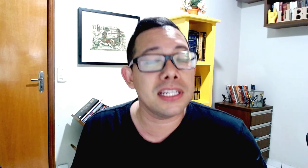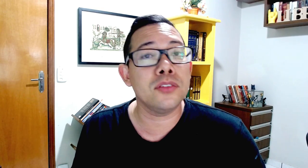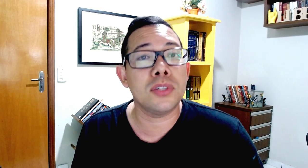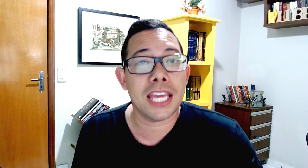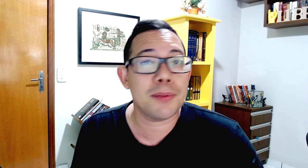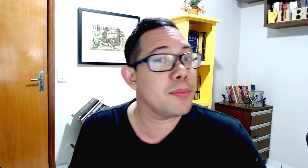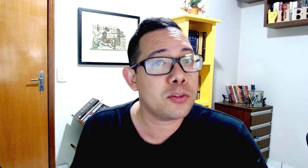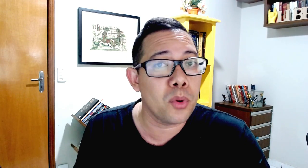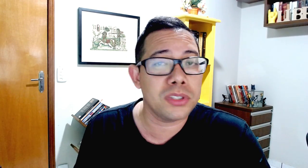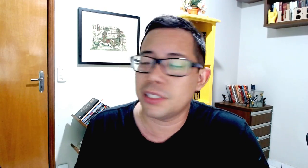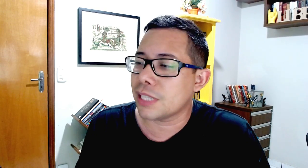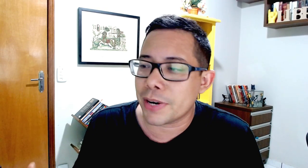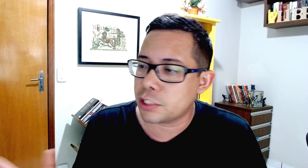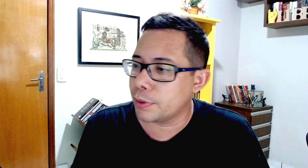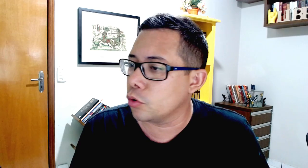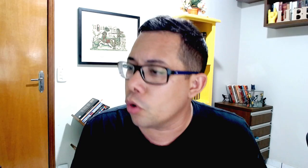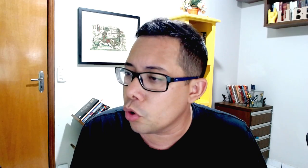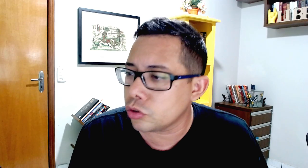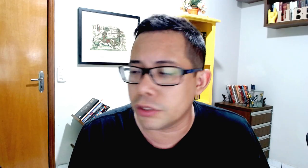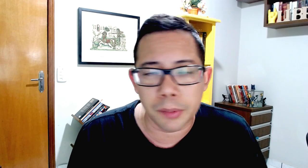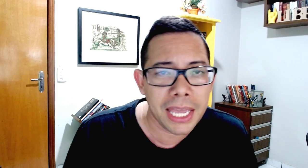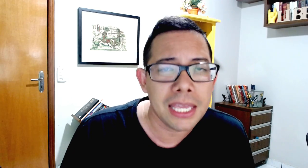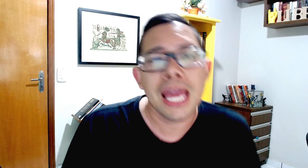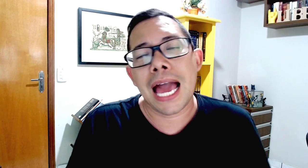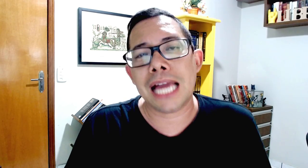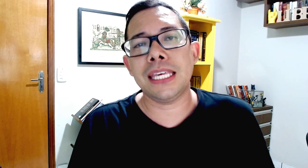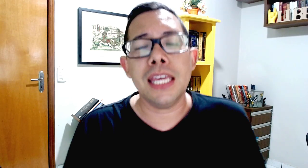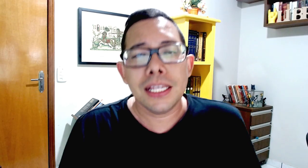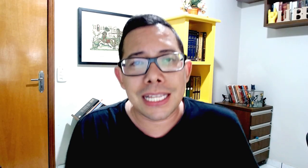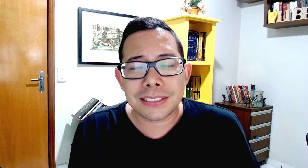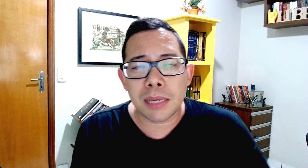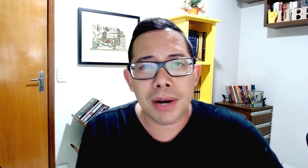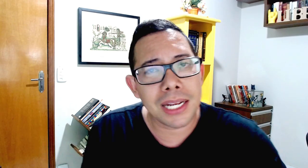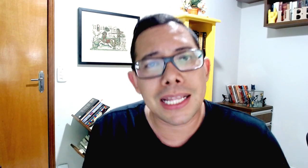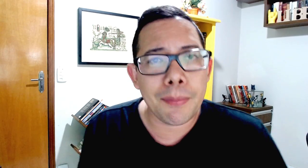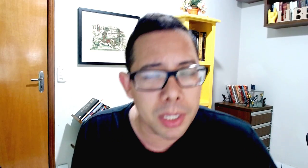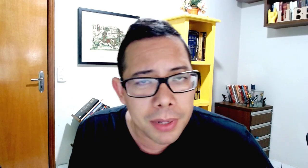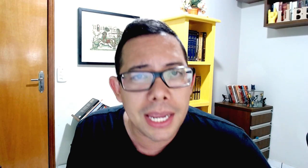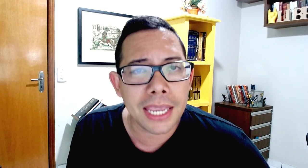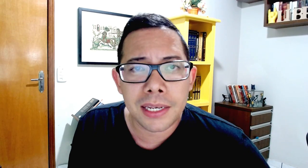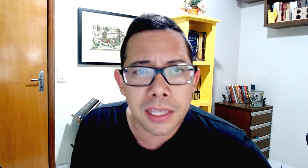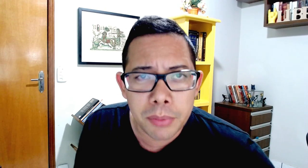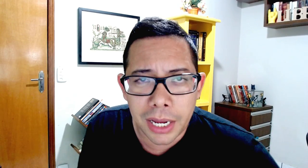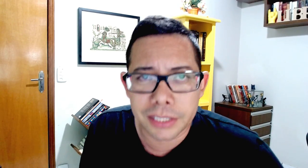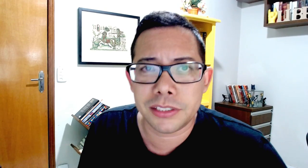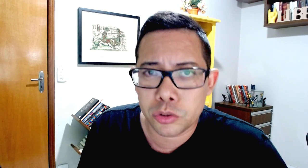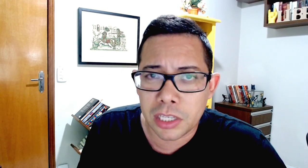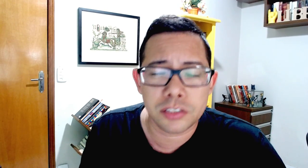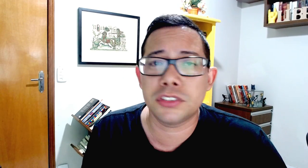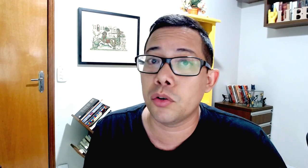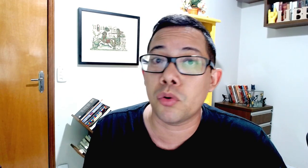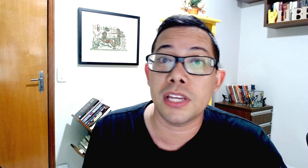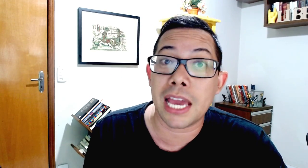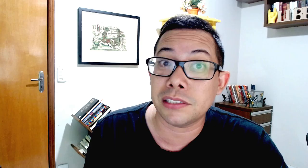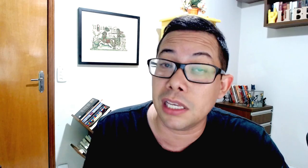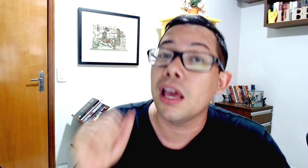finalizando quero minha esposa que está participando conosco também aqui da semana da Bíblia em Libras isso aí se você não conhece